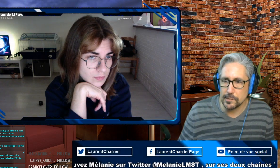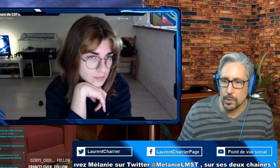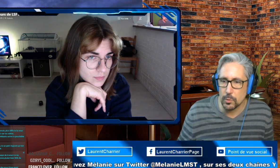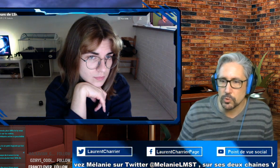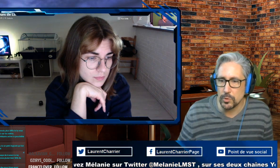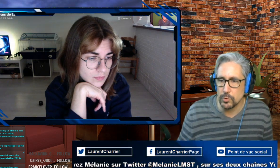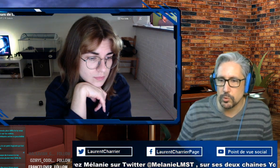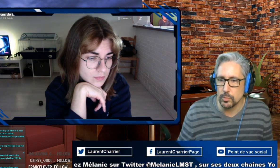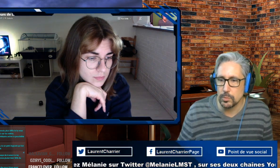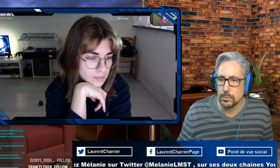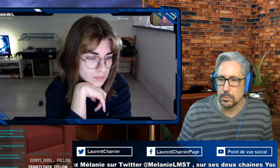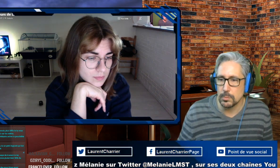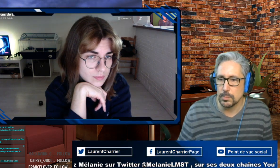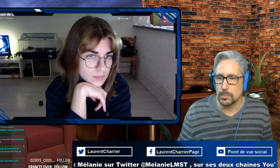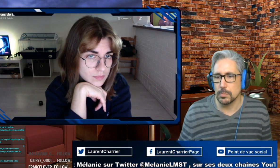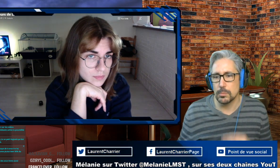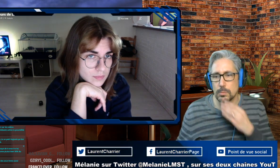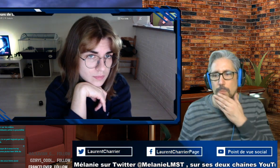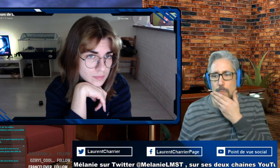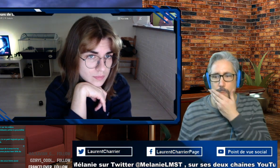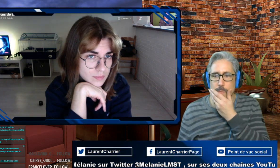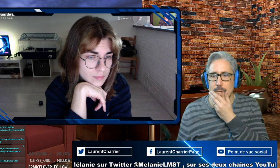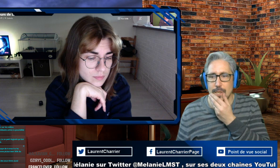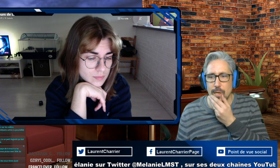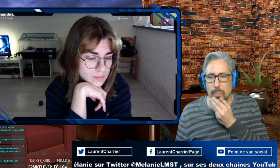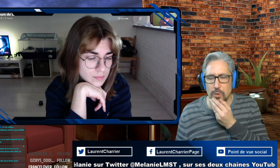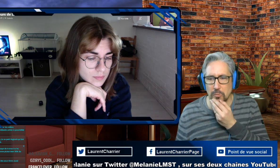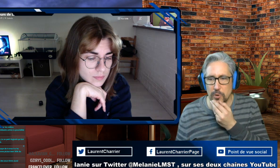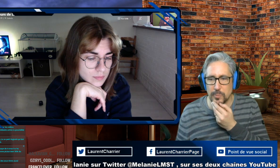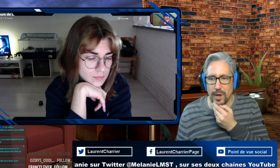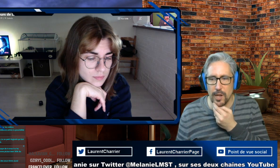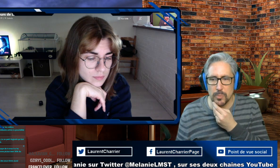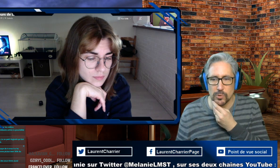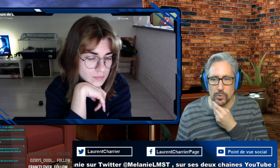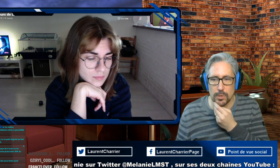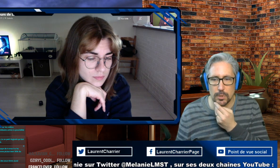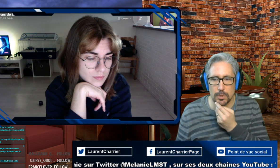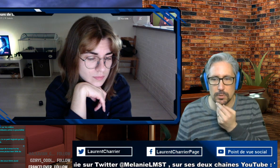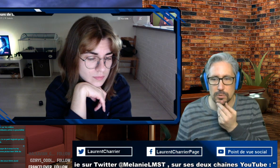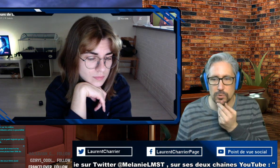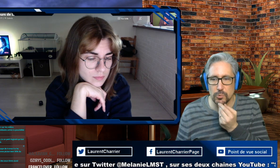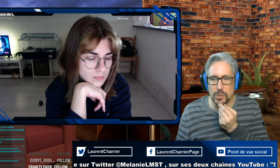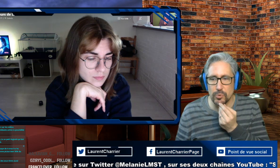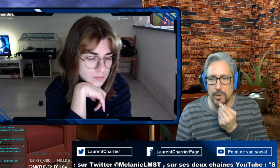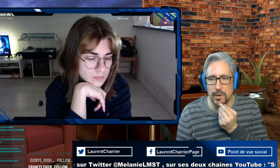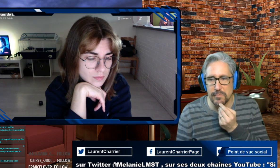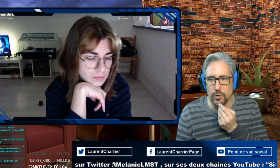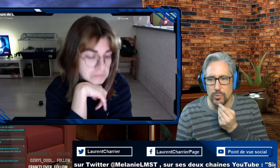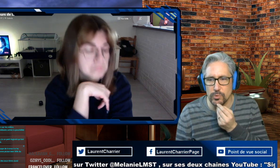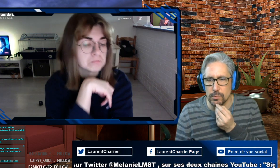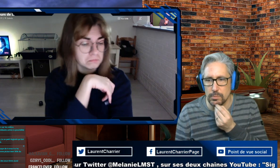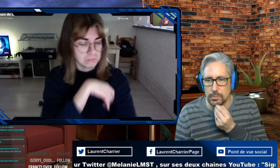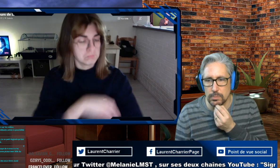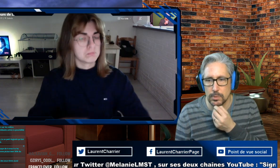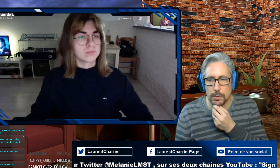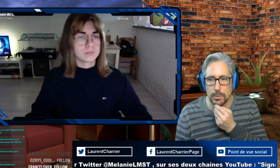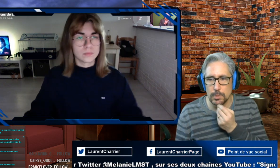Automatique. Et c'est quoi le nom du module du coup? Il est payant, faut être Prime sur, sur Twitch pour l'avoir le